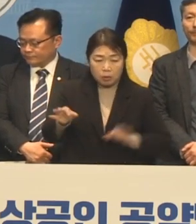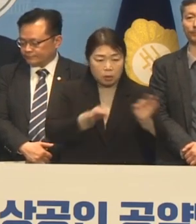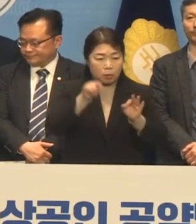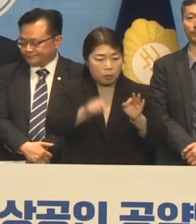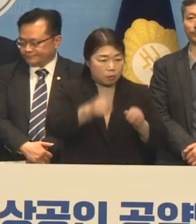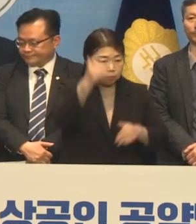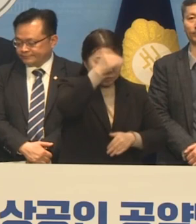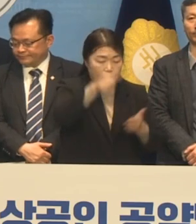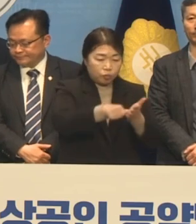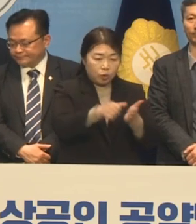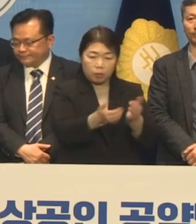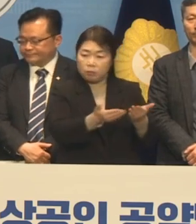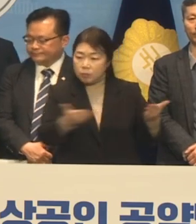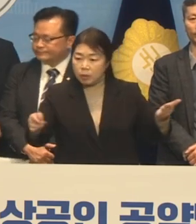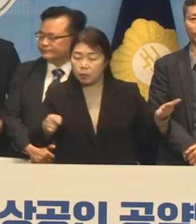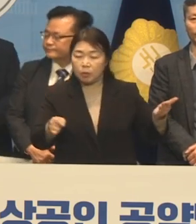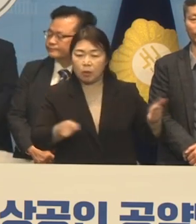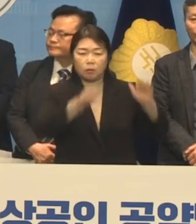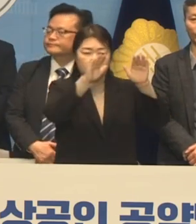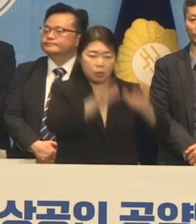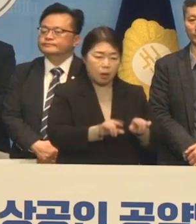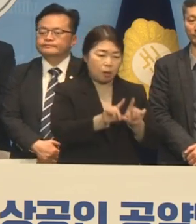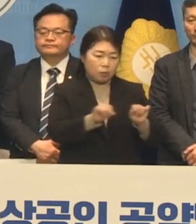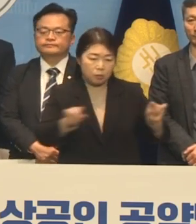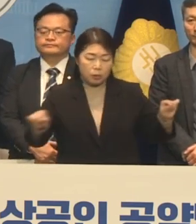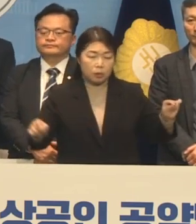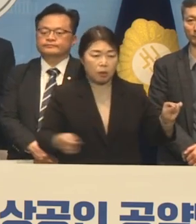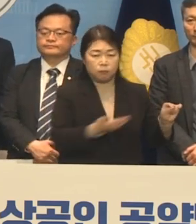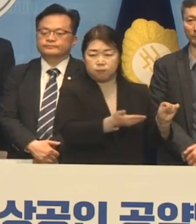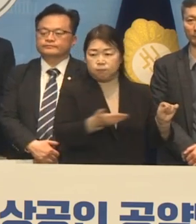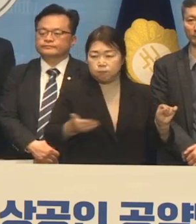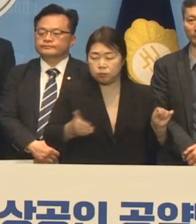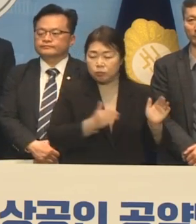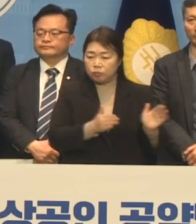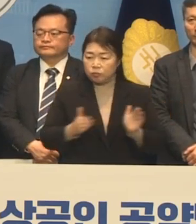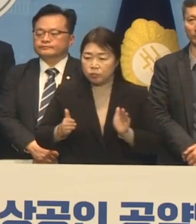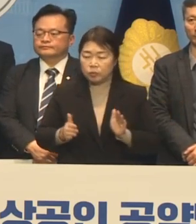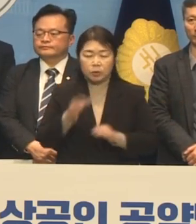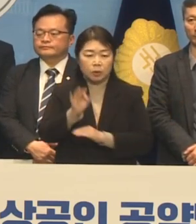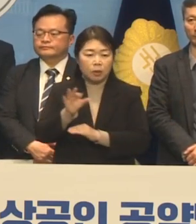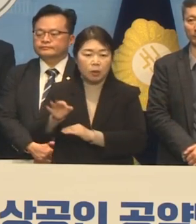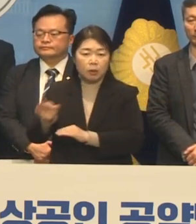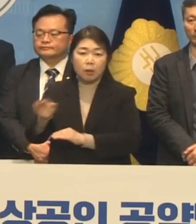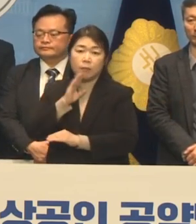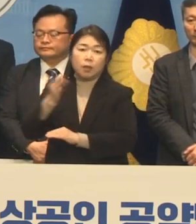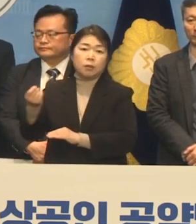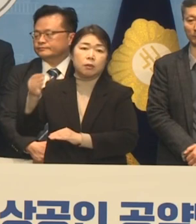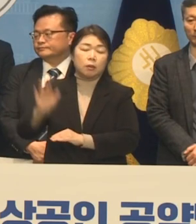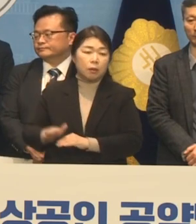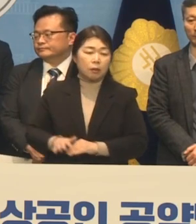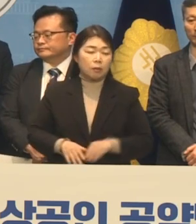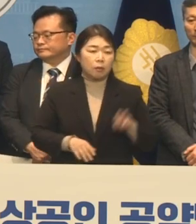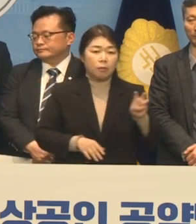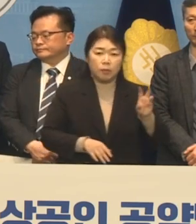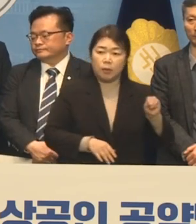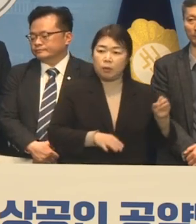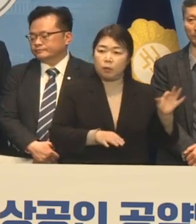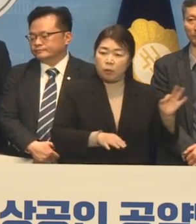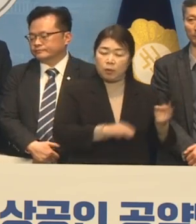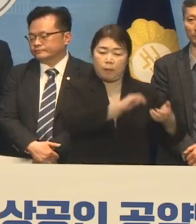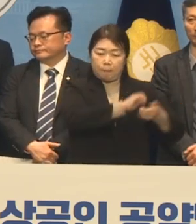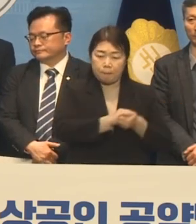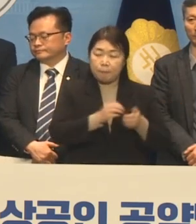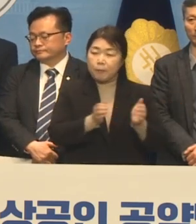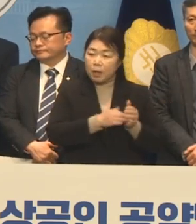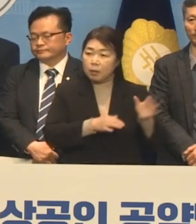설 제사 음식들을 준비해야 되는데 뭐 30만 원 갖고